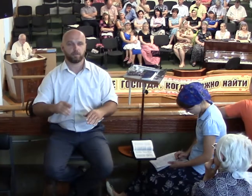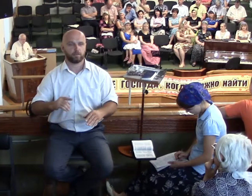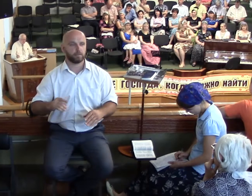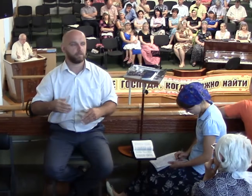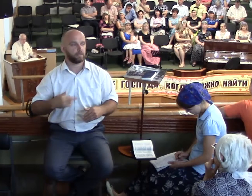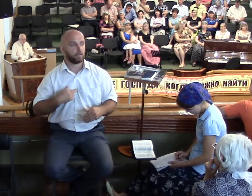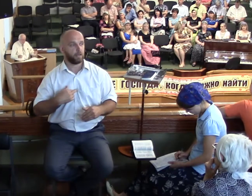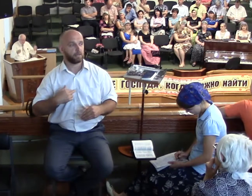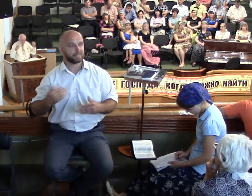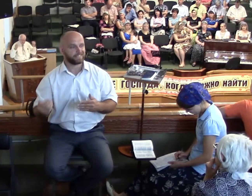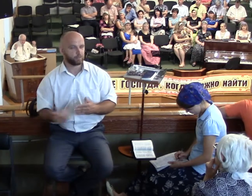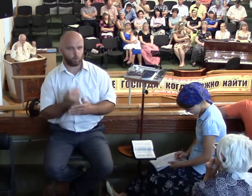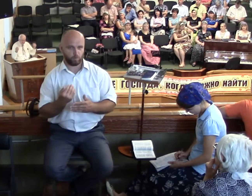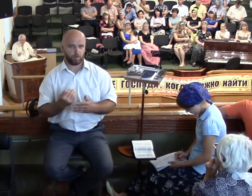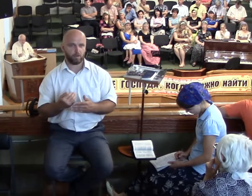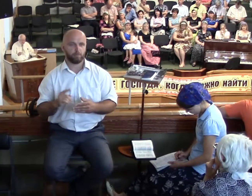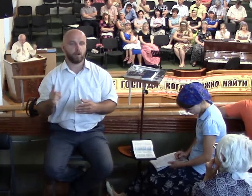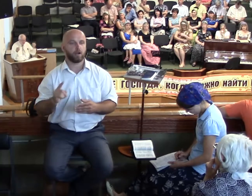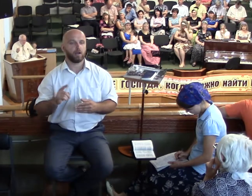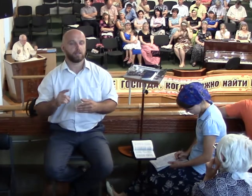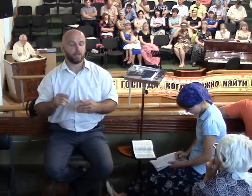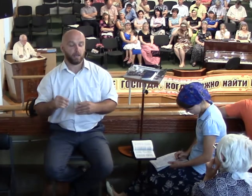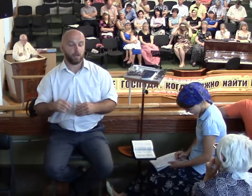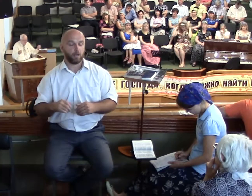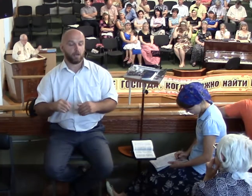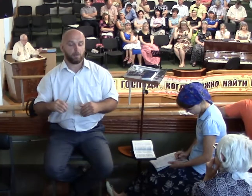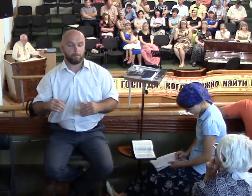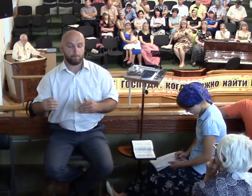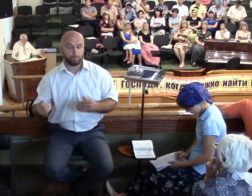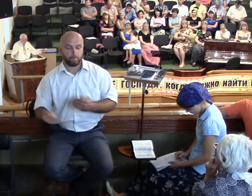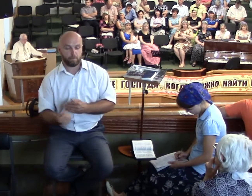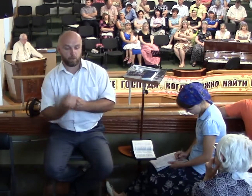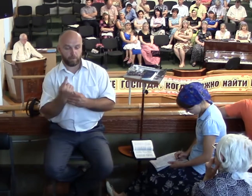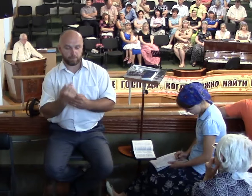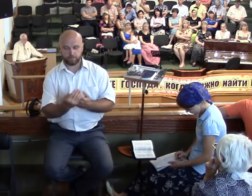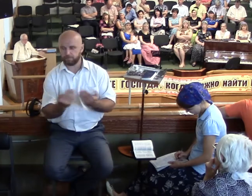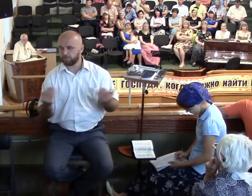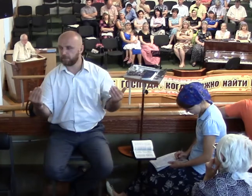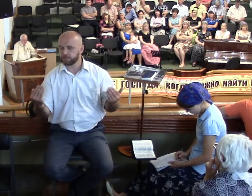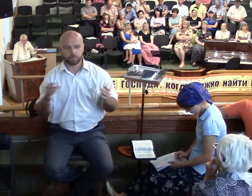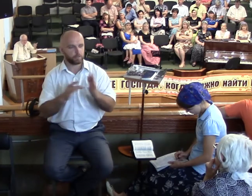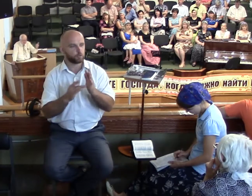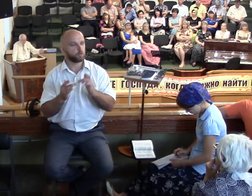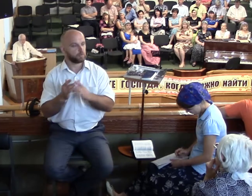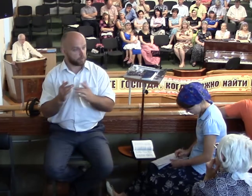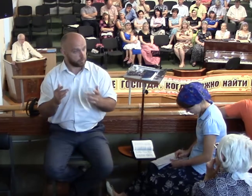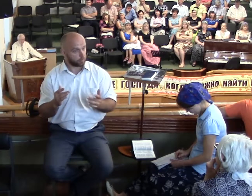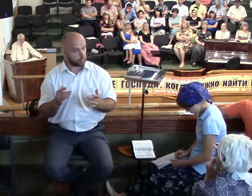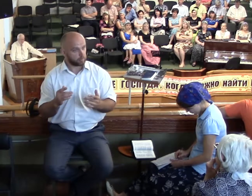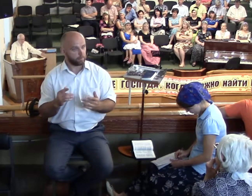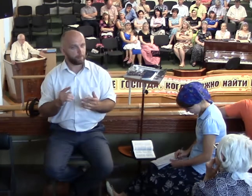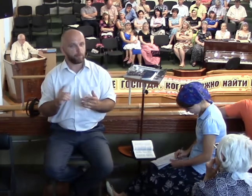муках рождения, доколе не изобразится в вас Христос. Вот изобразится